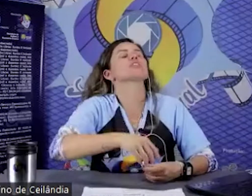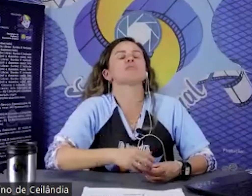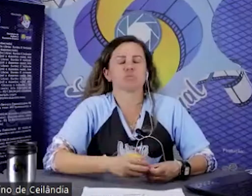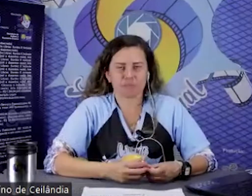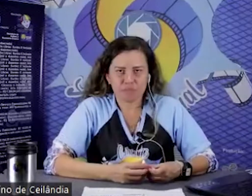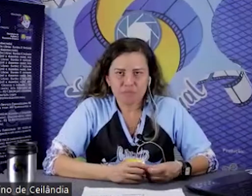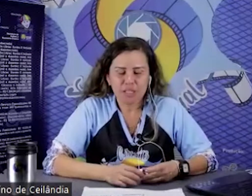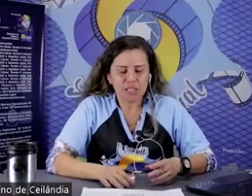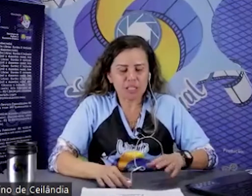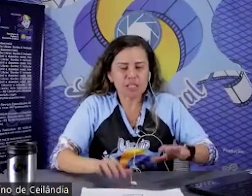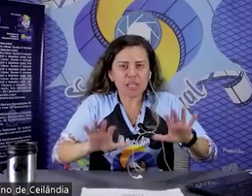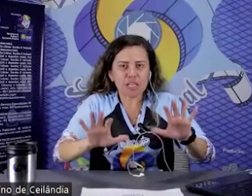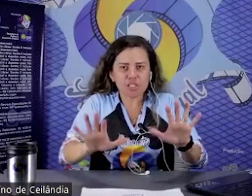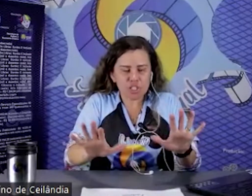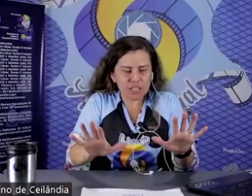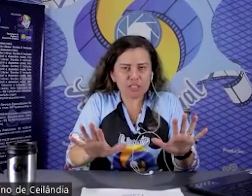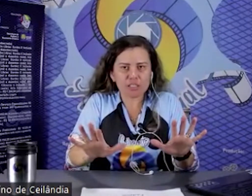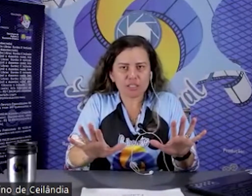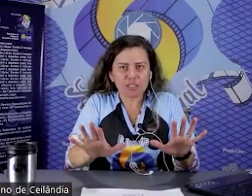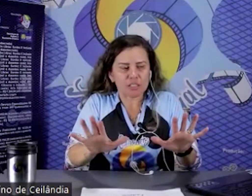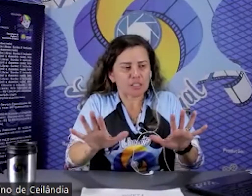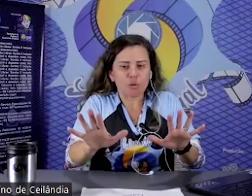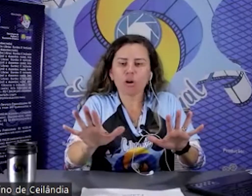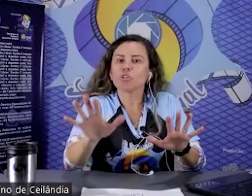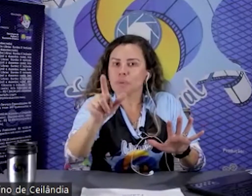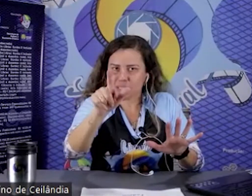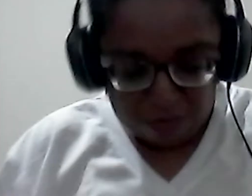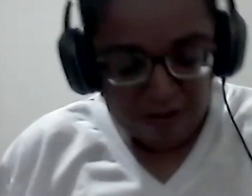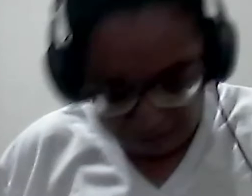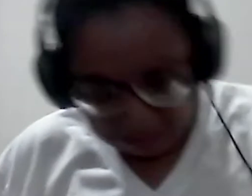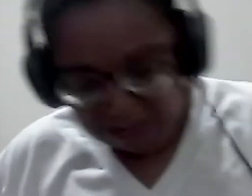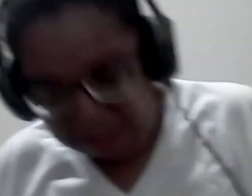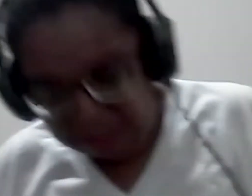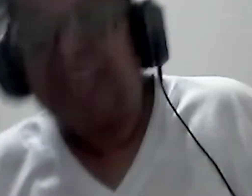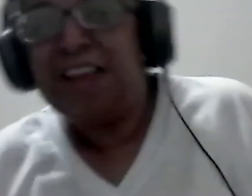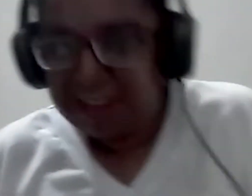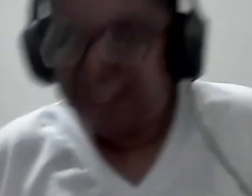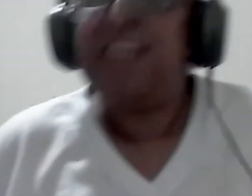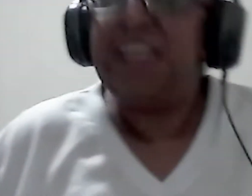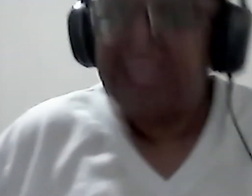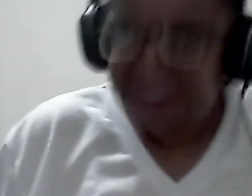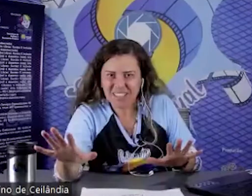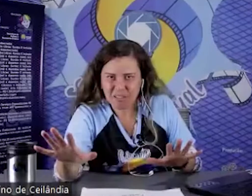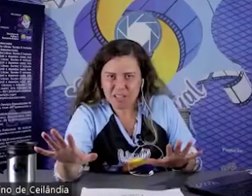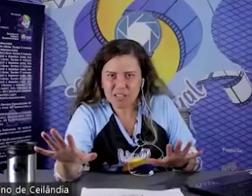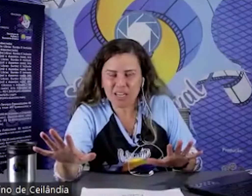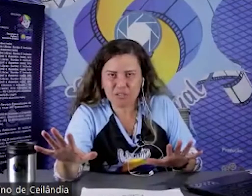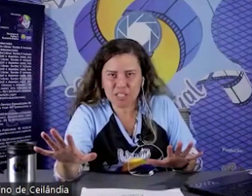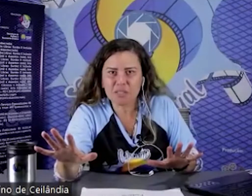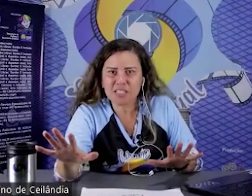chegou. Pronto. E deixa, quando eu Aqui, precisar desse, eu uso esse. Não é isso, Sara, que você precisava,